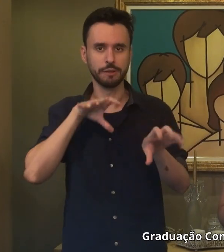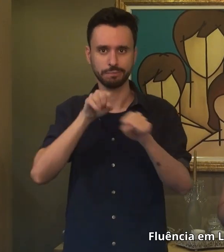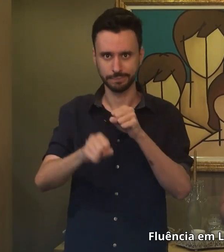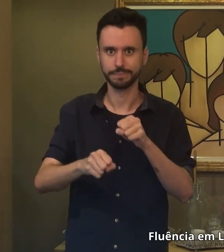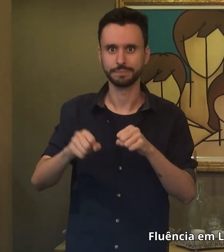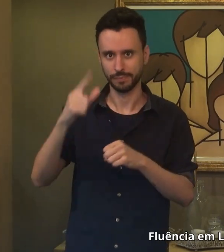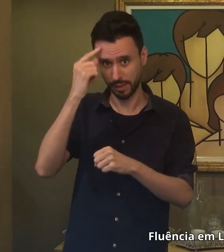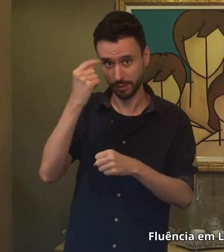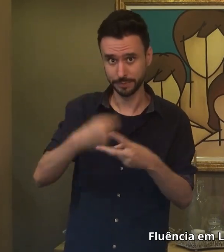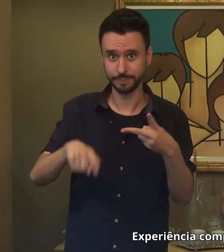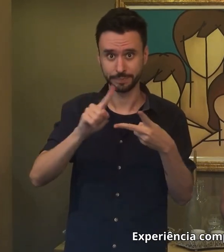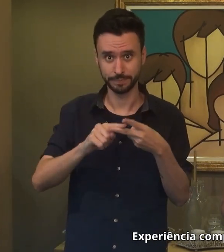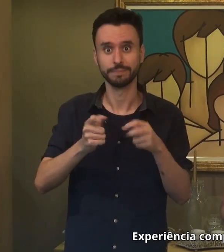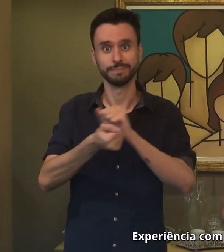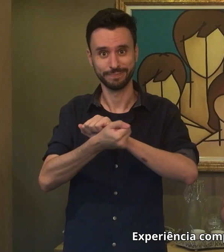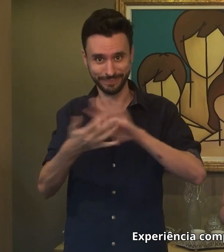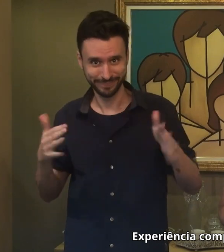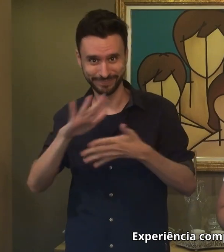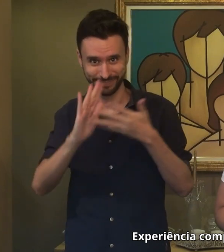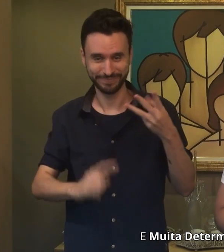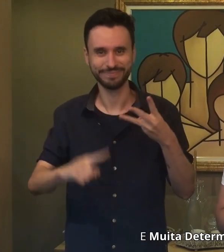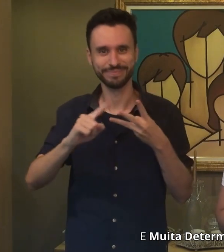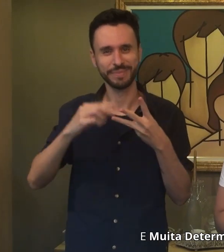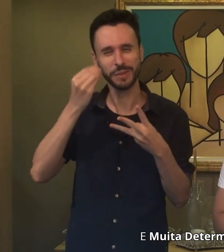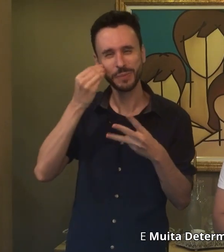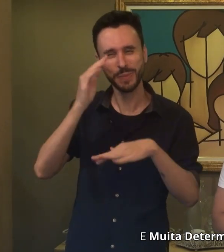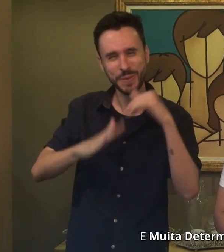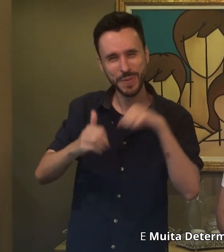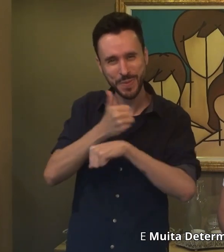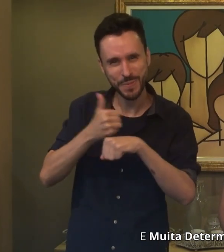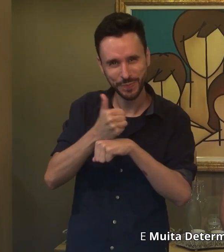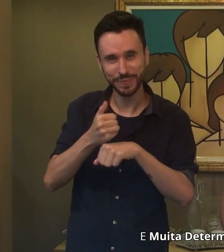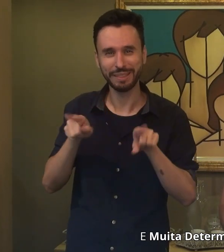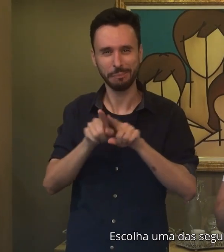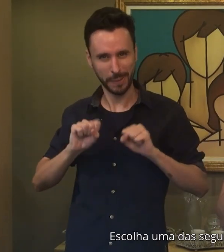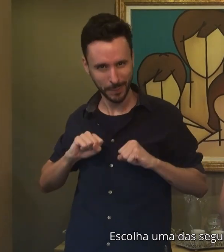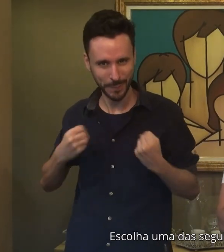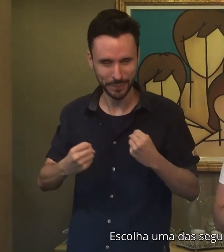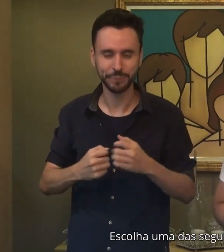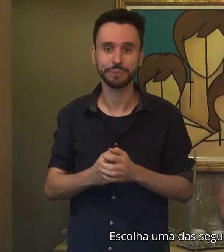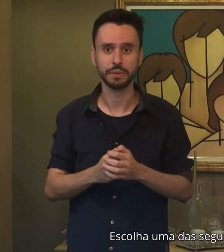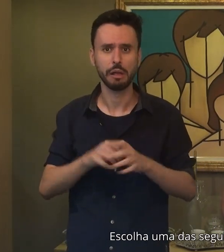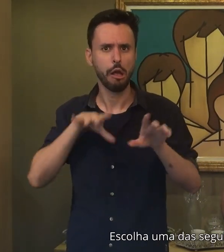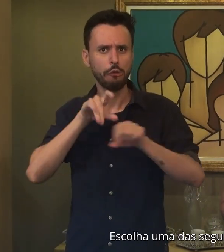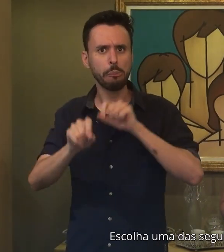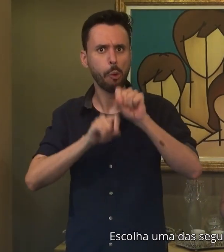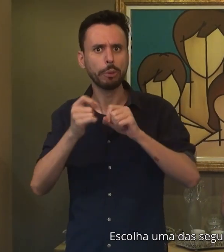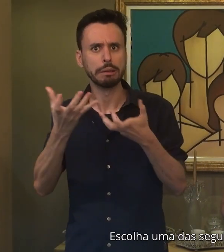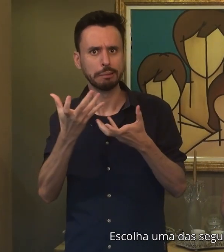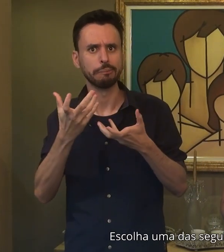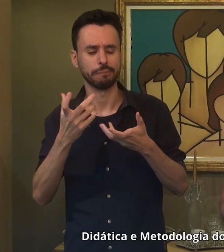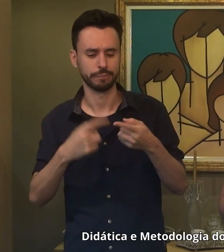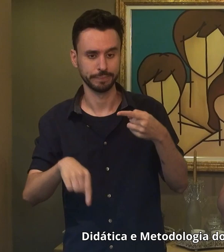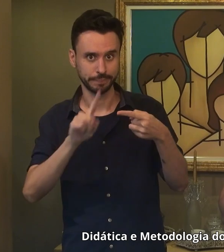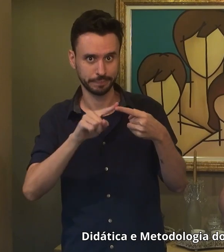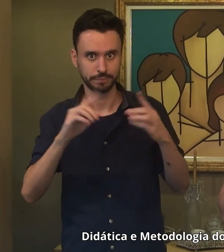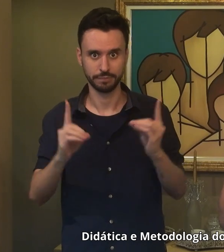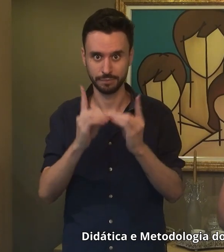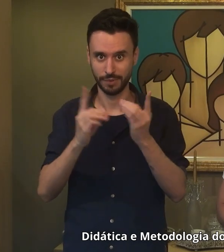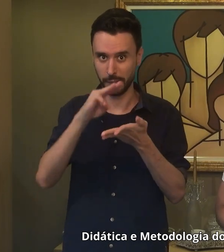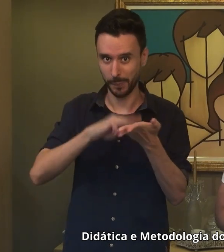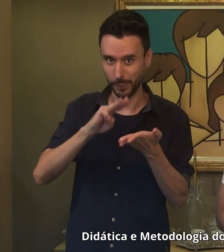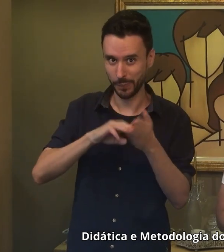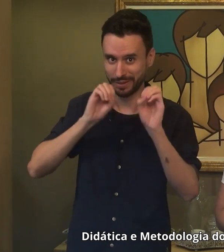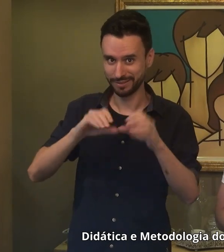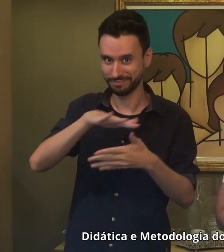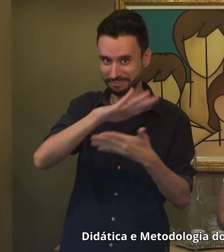completa, fluência em Libras, experiência comprovada e muita determinação. Escolha uma das seguintes ênfases. Didática e